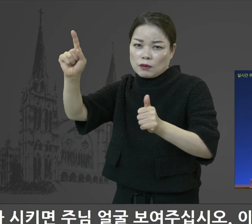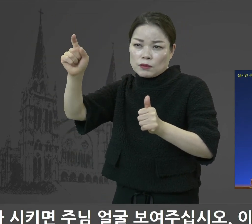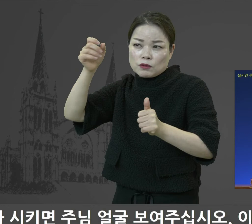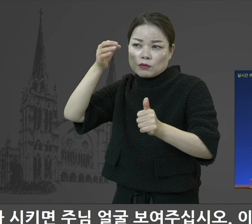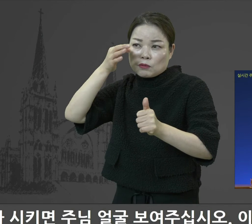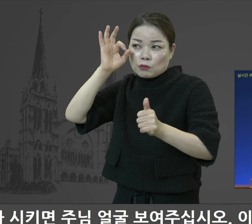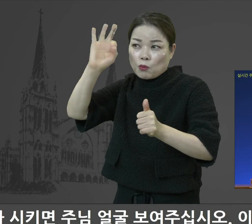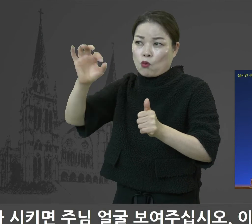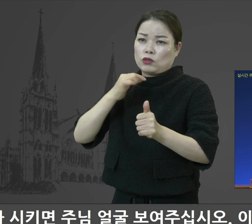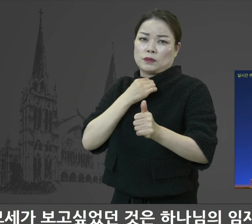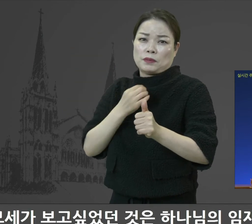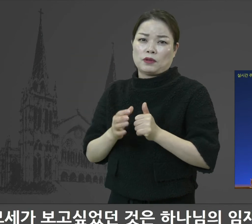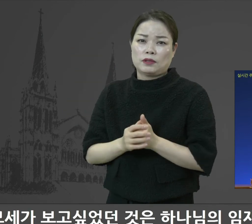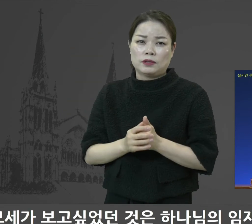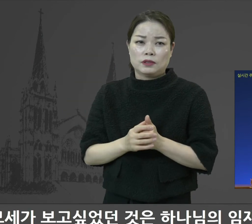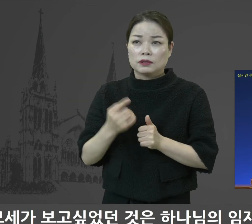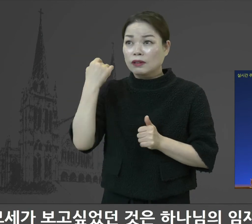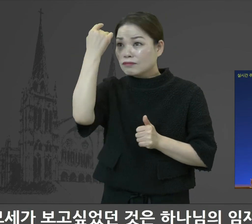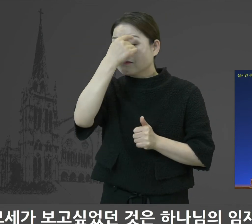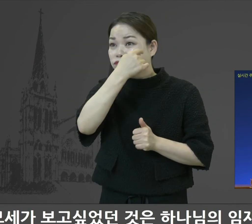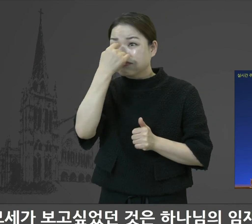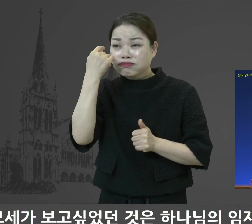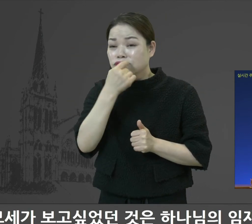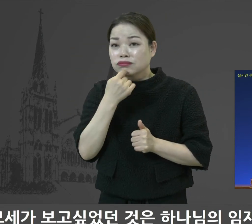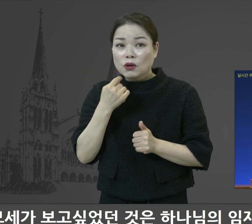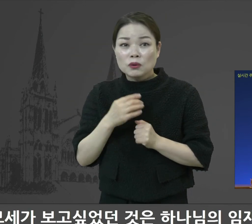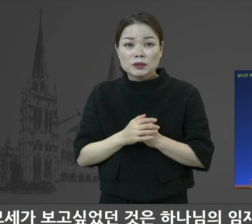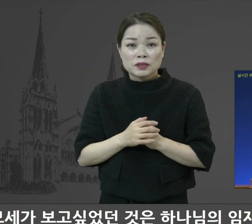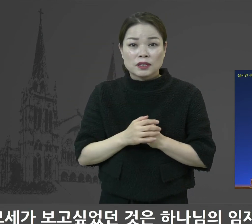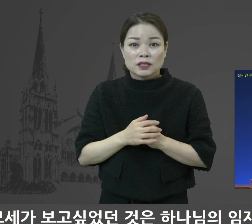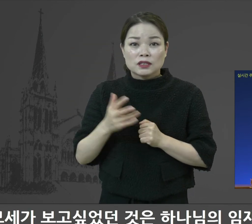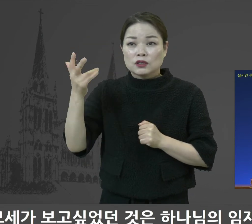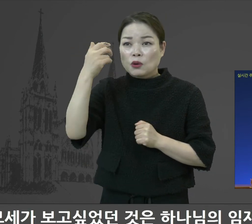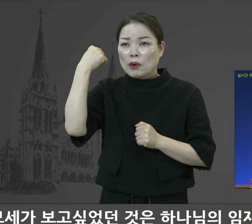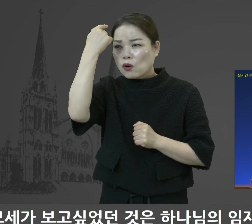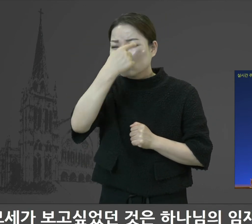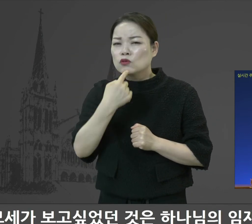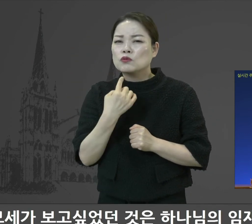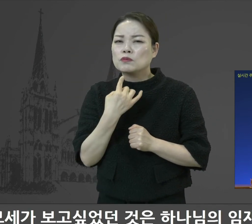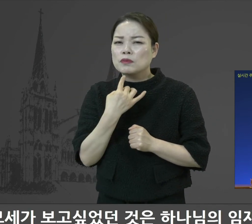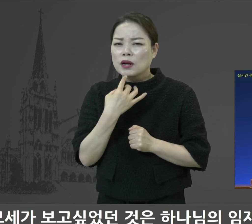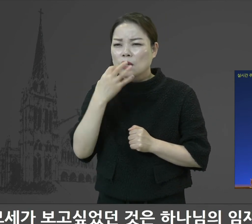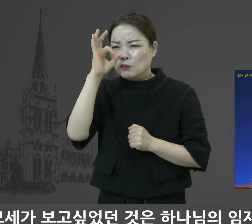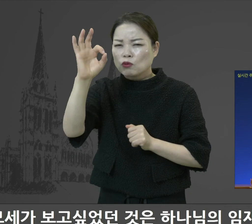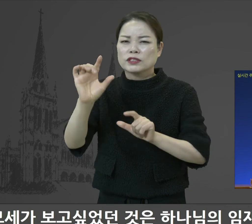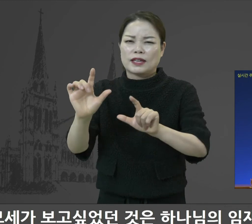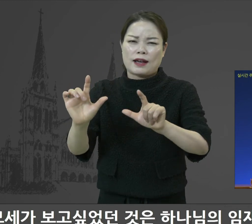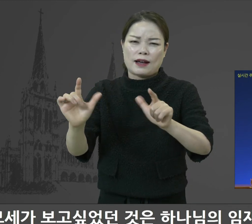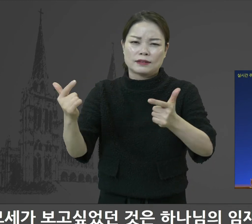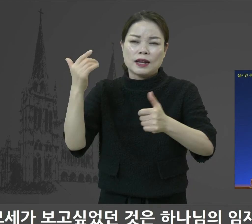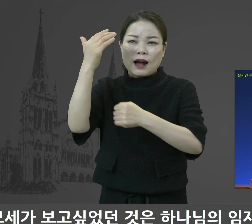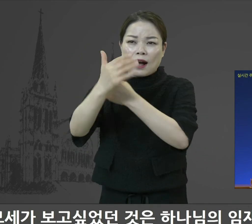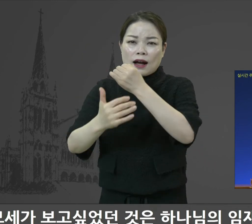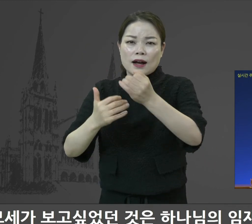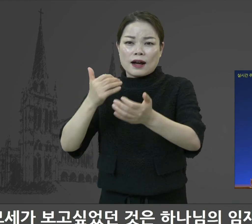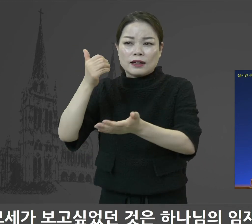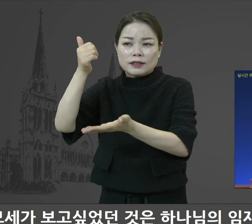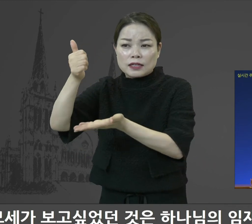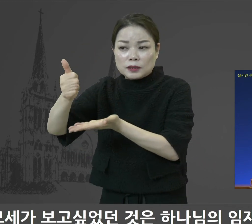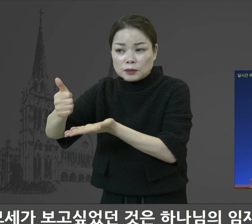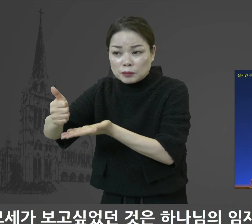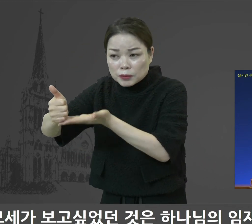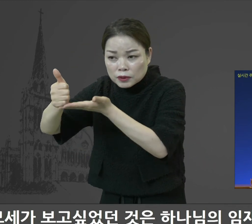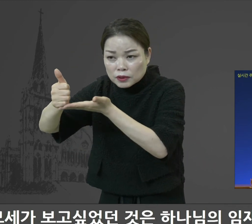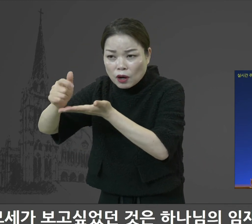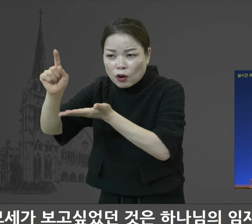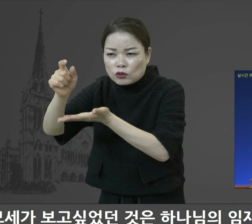그냥 이목구비, 하나님 여호와의 이목구비를 보려고 했던 것이 아니라 하나님이 어떤 분이신지를